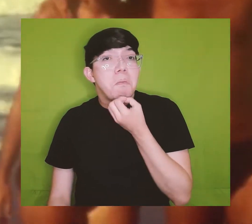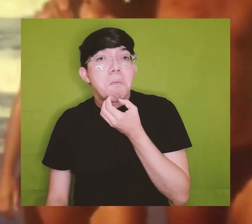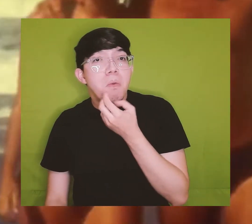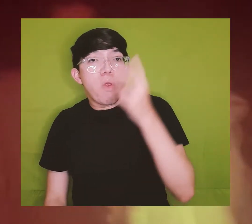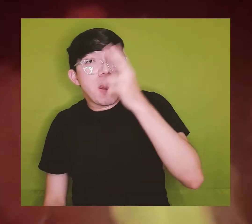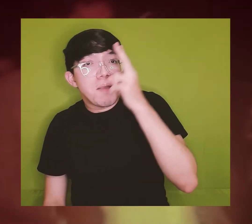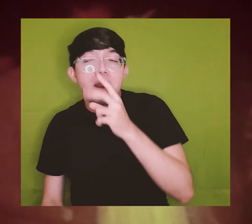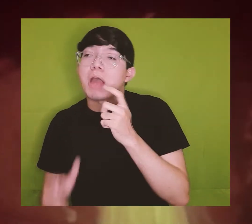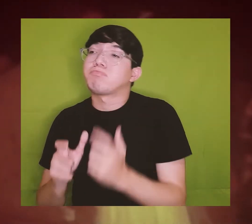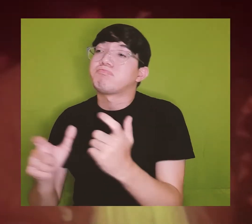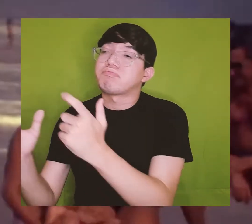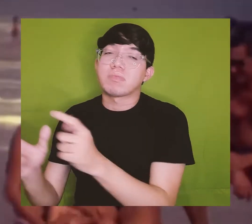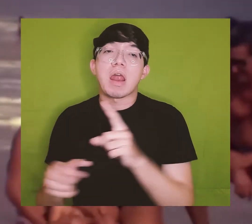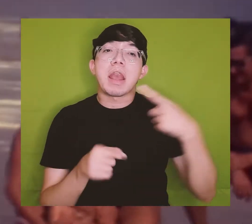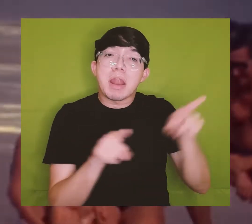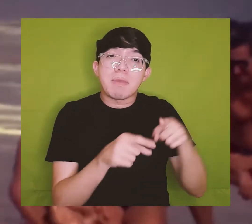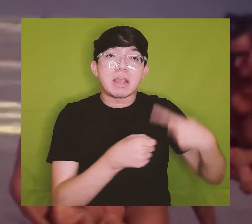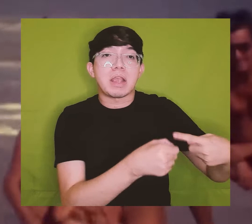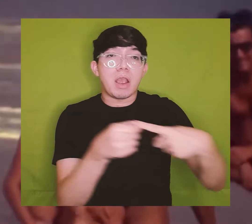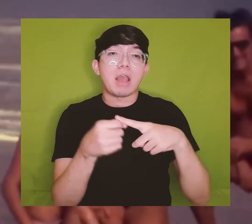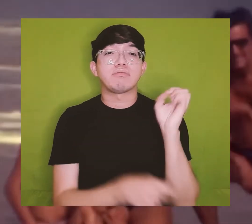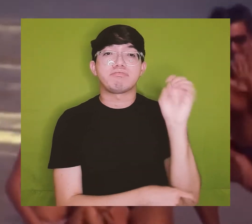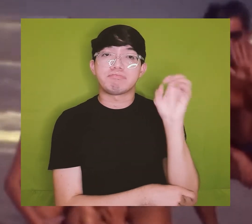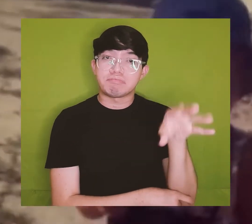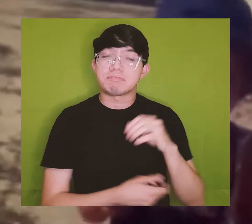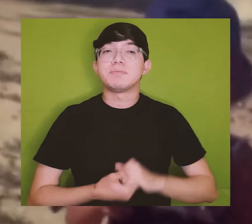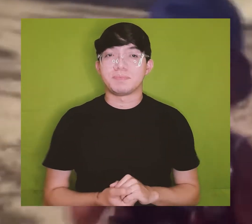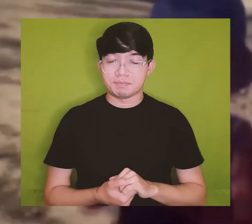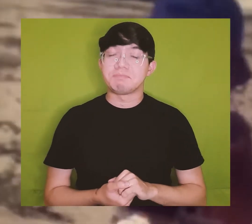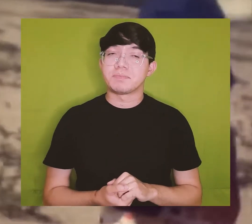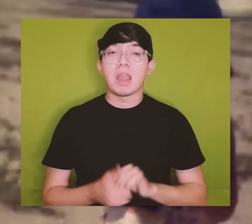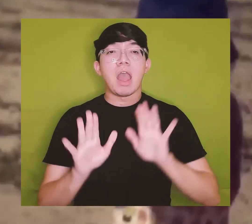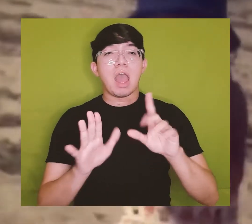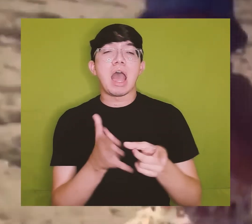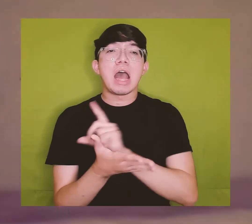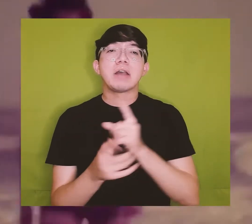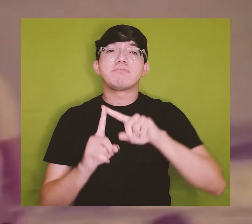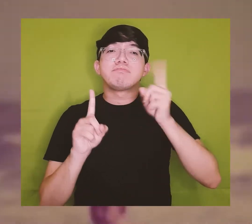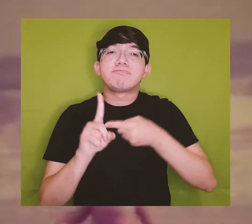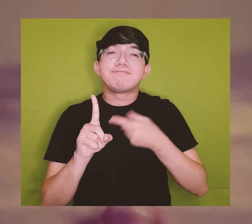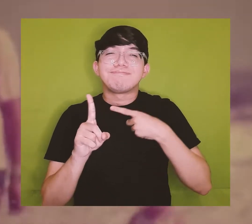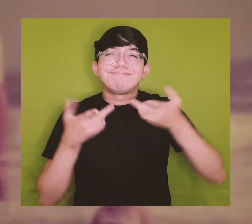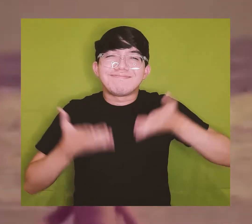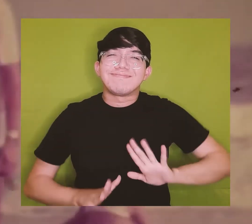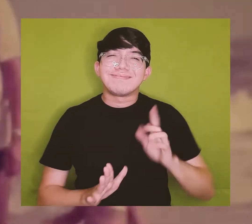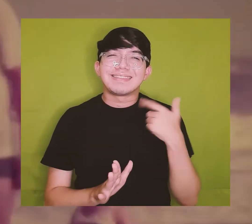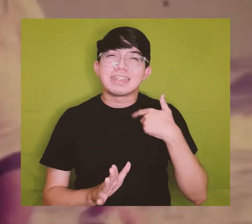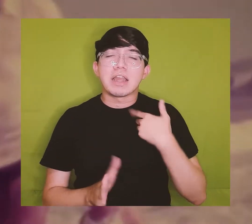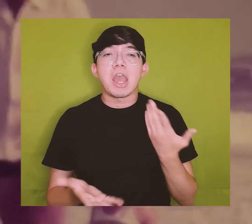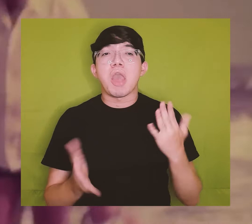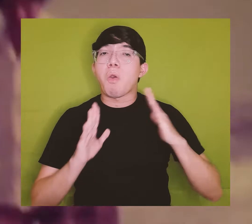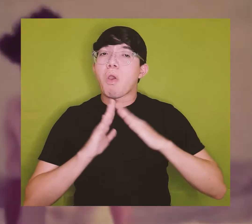tava comentando, faz muito tempo, acho que desde a pandemia e principalmente depois que eu tive bebê, eu tô mais reclusa em casa.